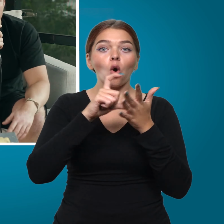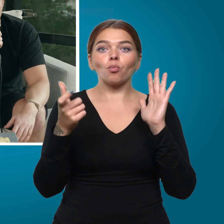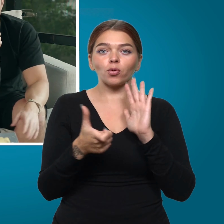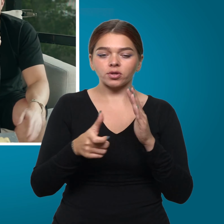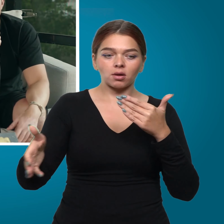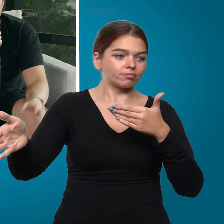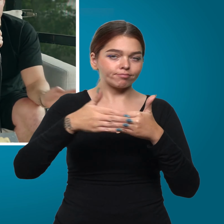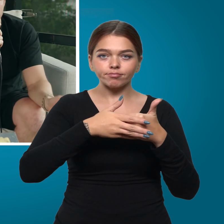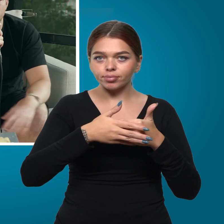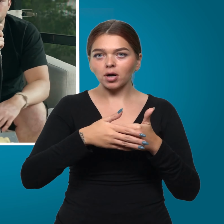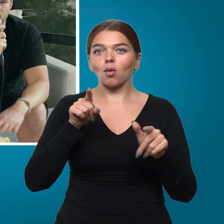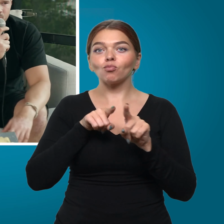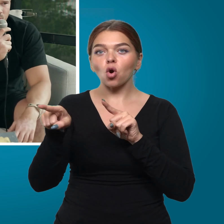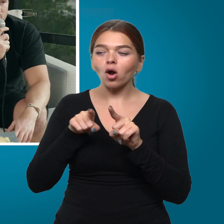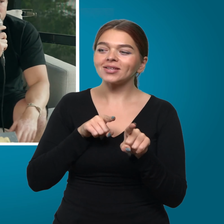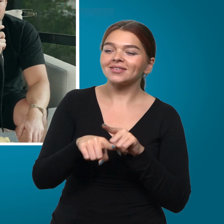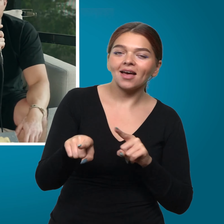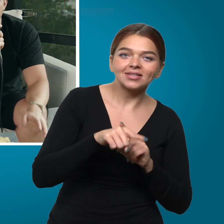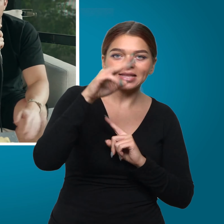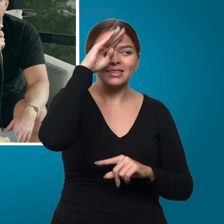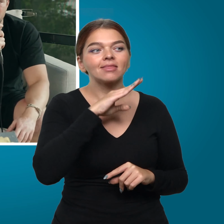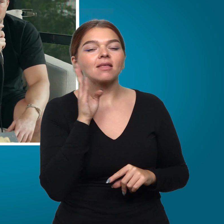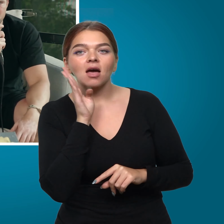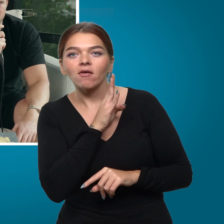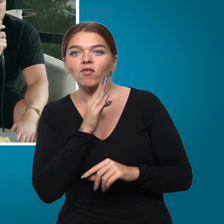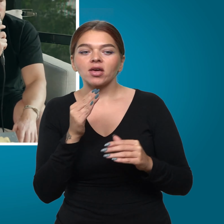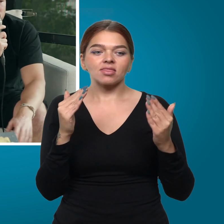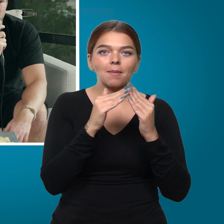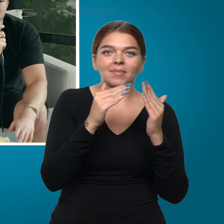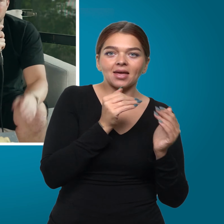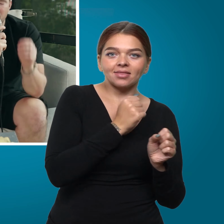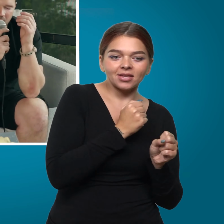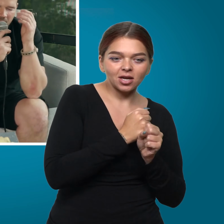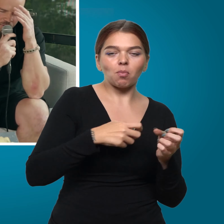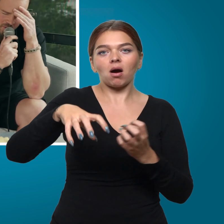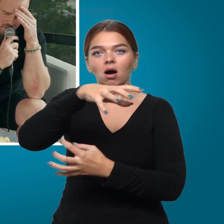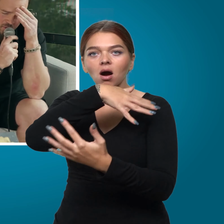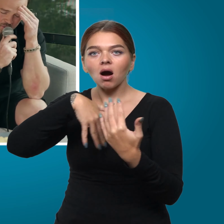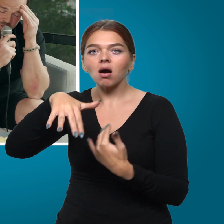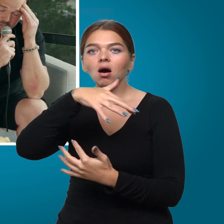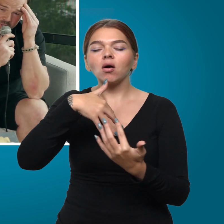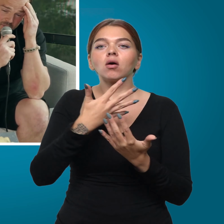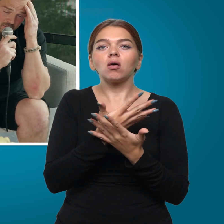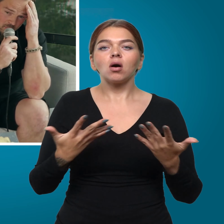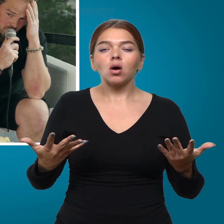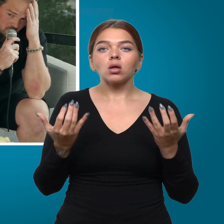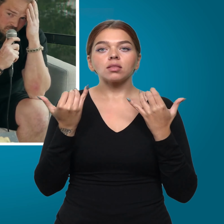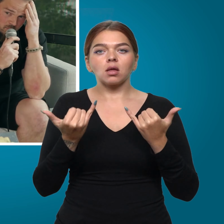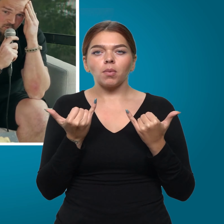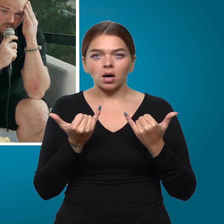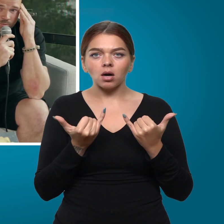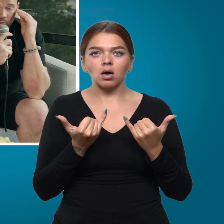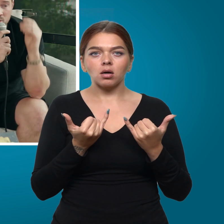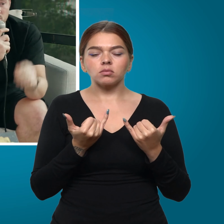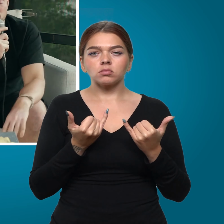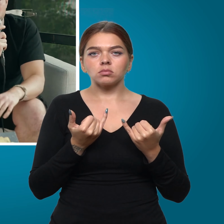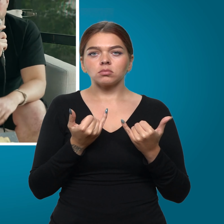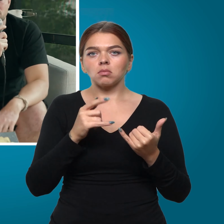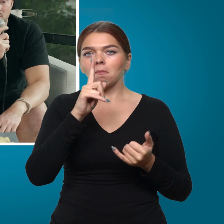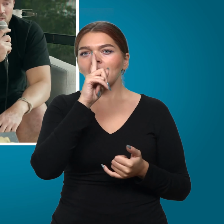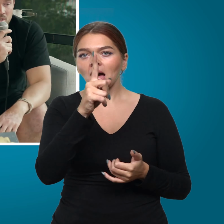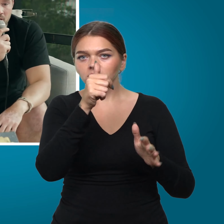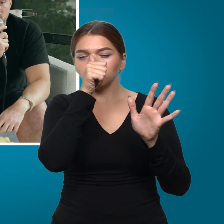gyveni būti, dar su broliu, sesė, tėvai irgi iš namų dirba, chaosas didžiulis. Dabar turim jau